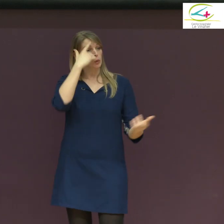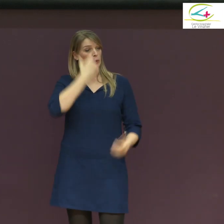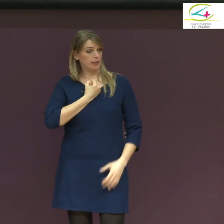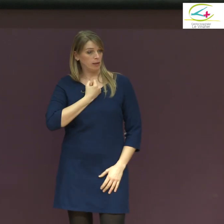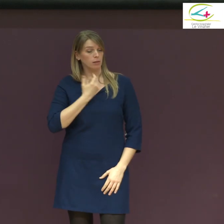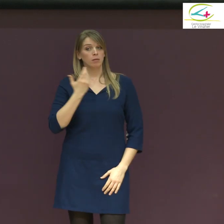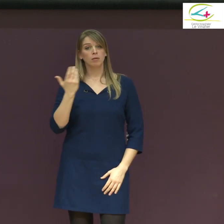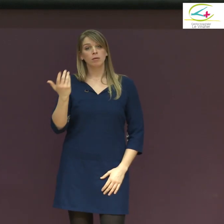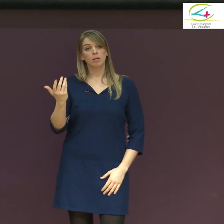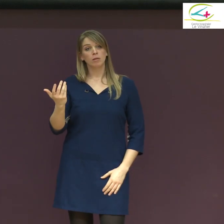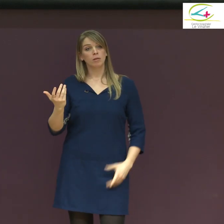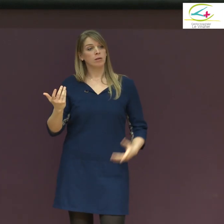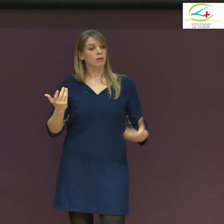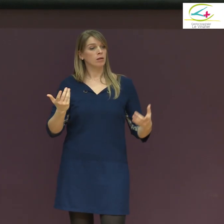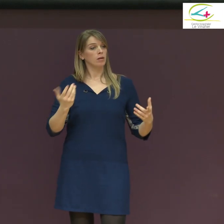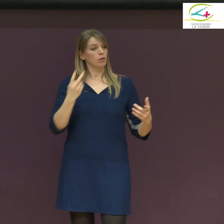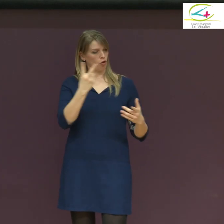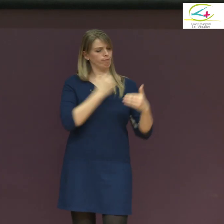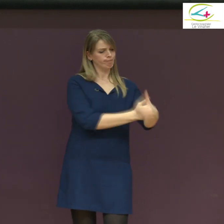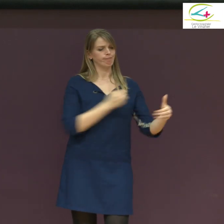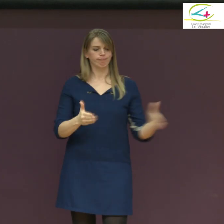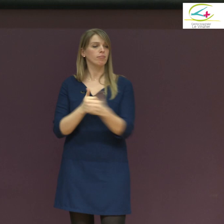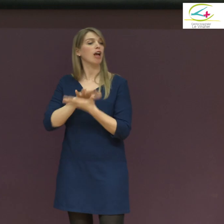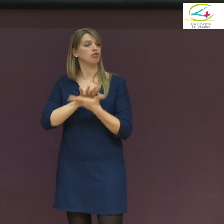touche deux tranches d'âge en